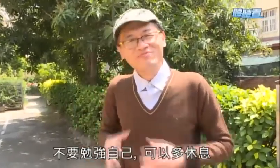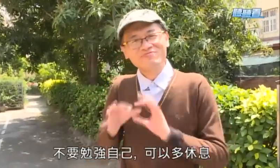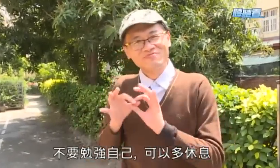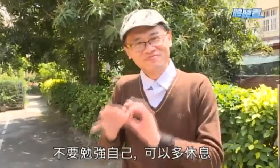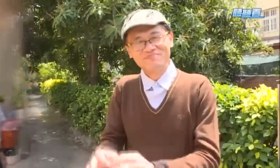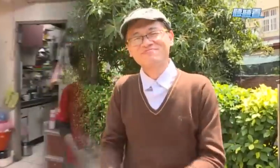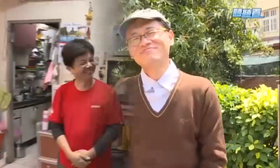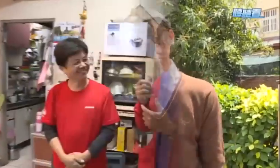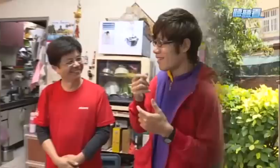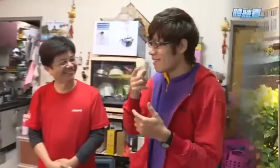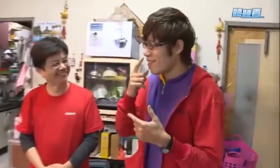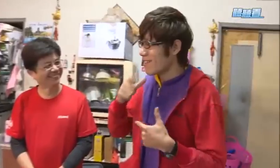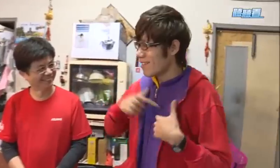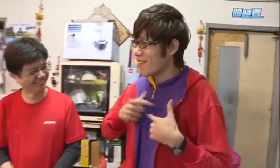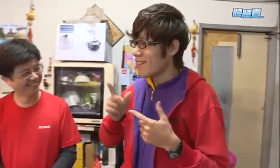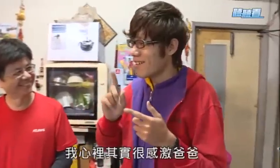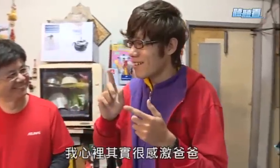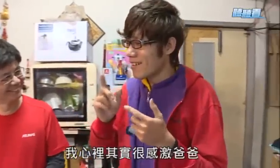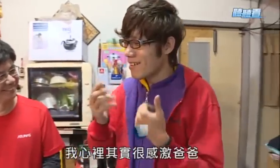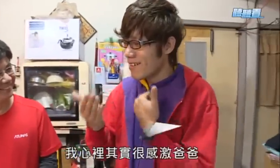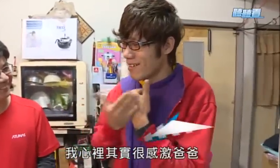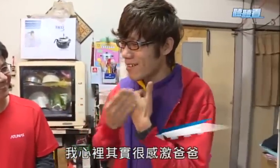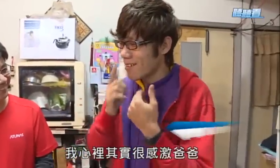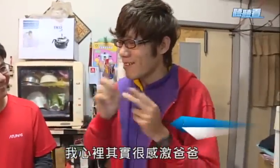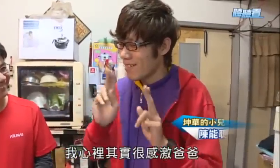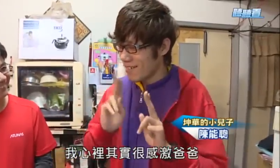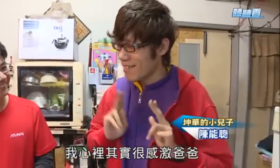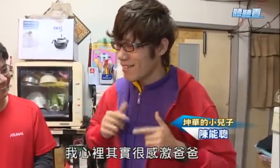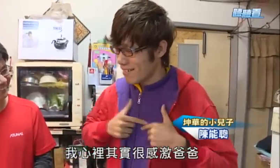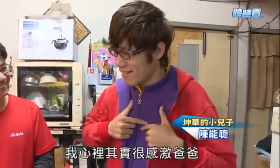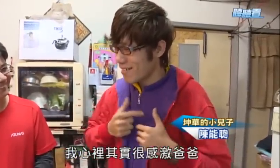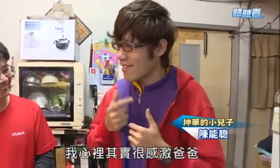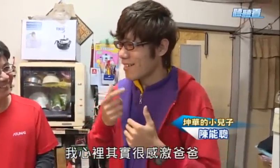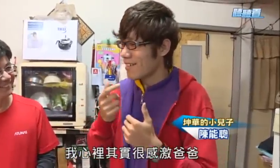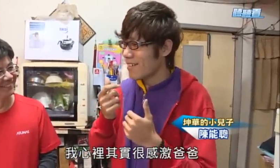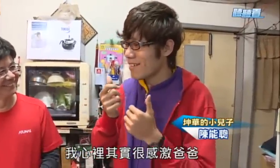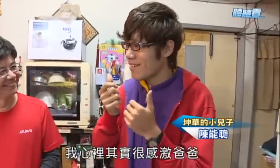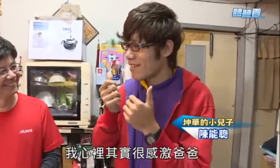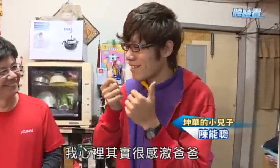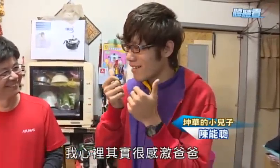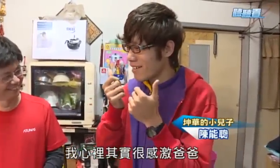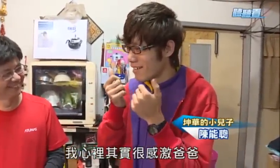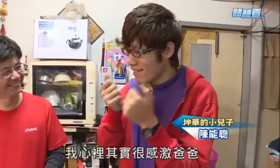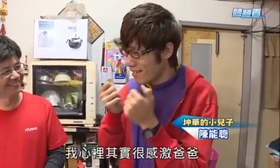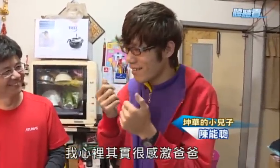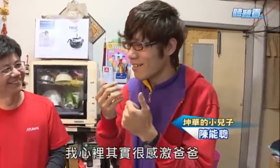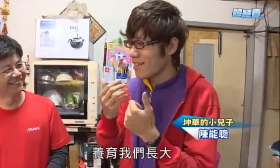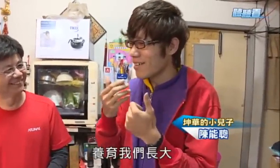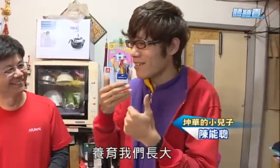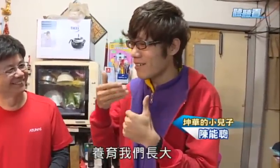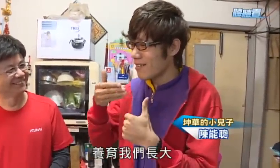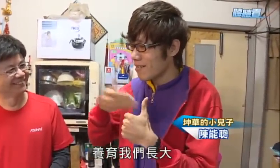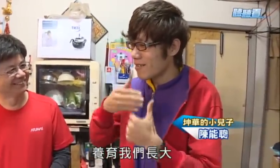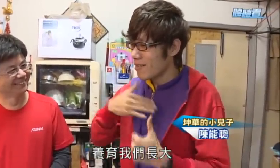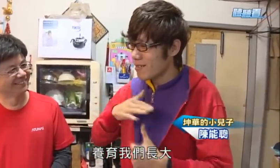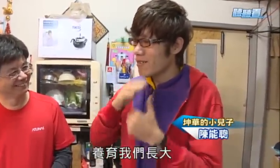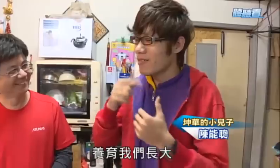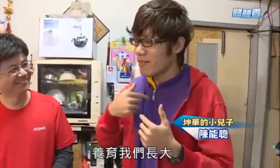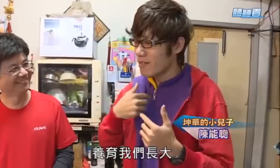息。我心里其实很感激爸爸，养育我们长